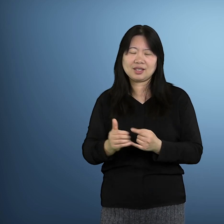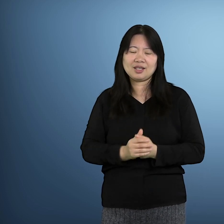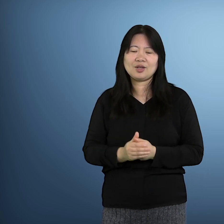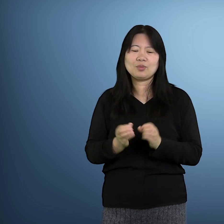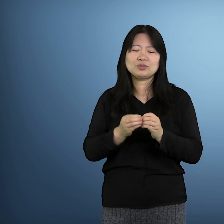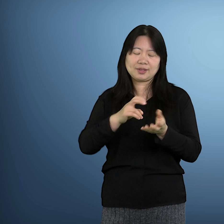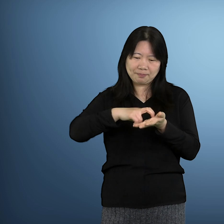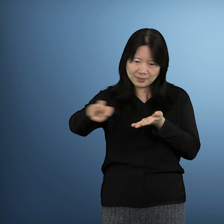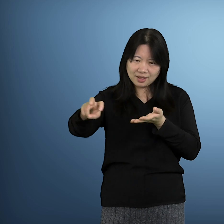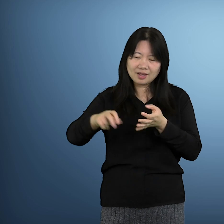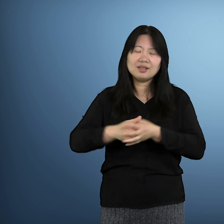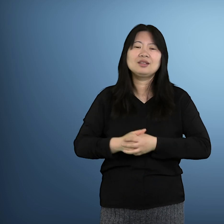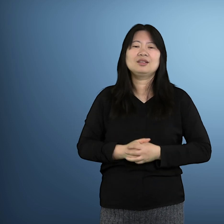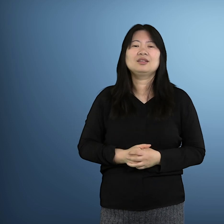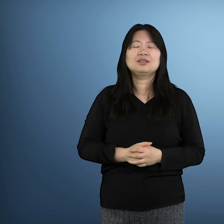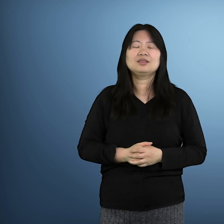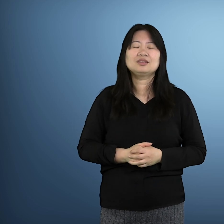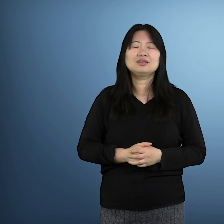문자를 보냈어요.